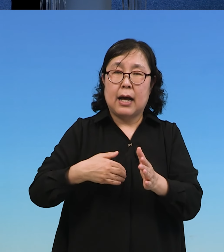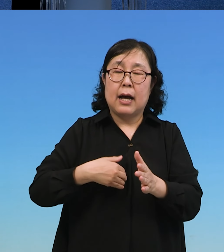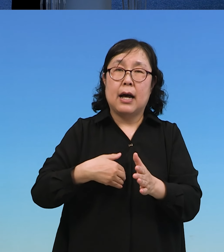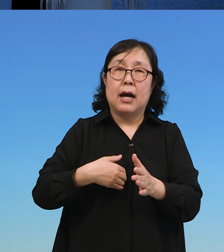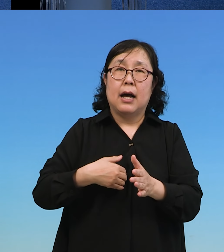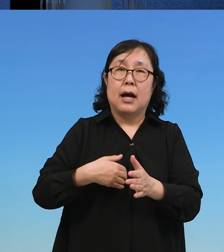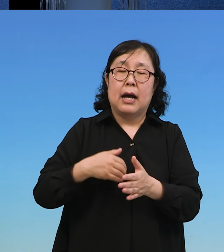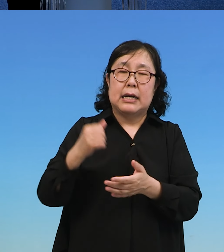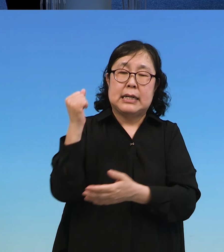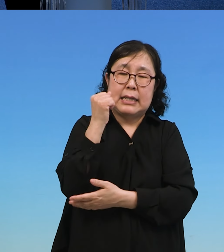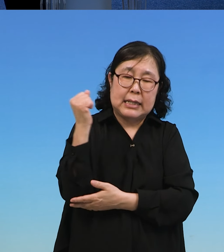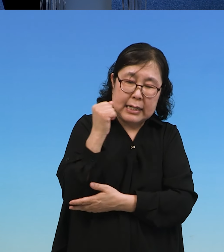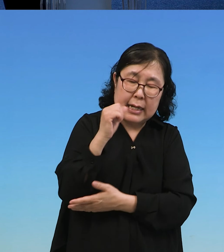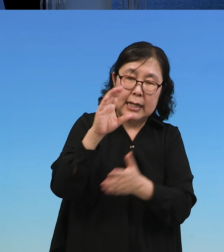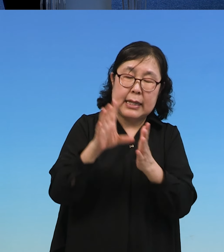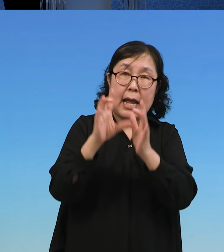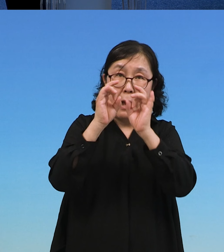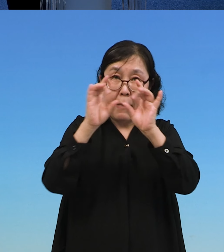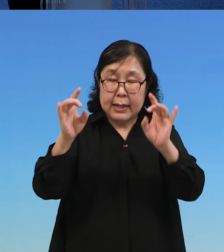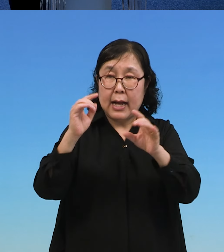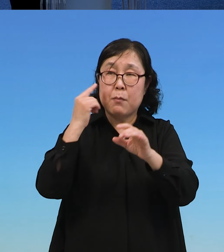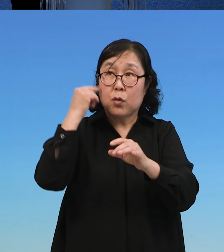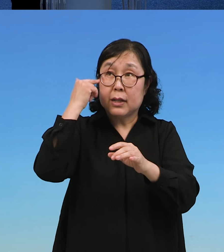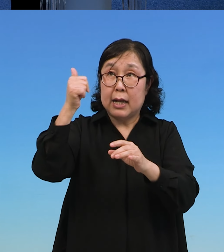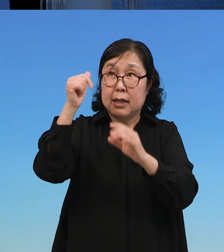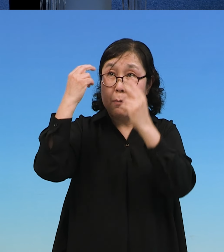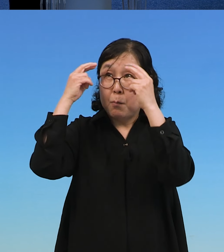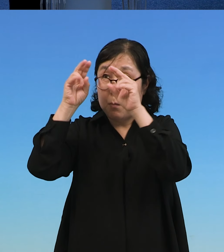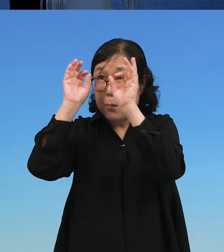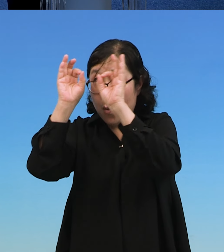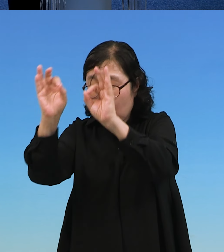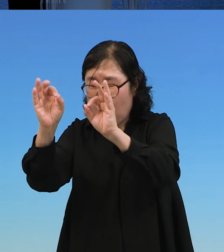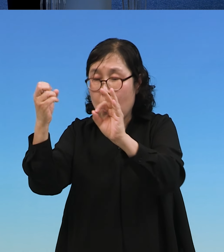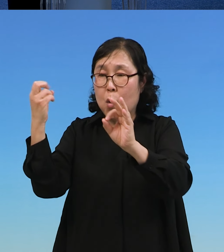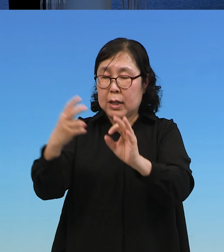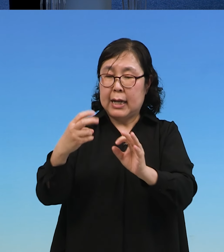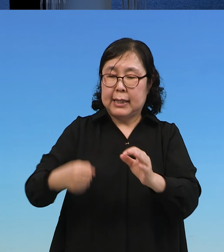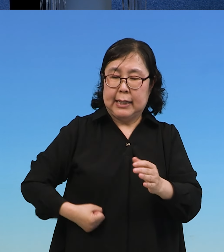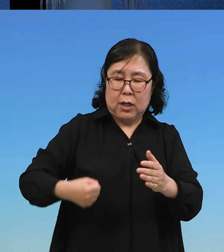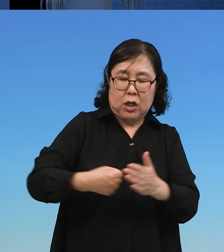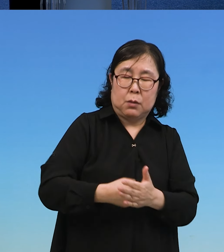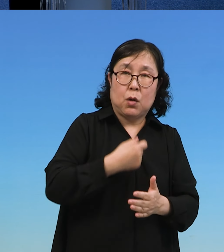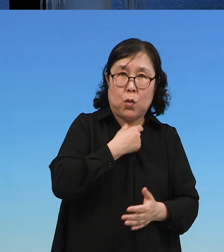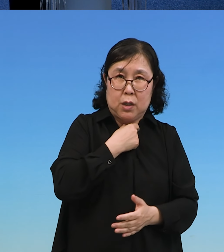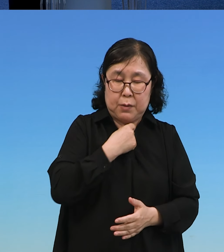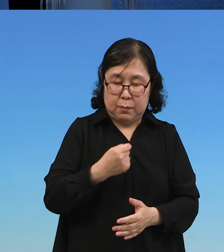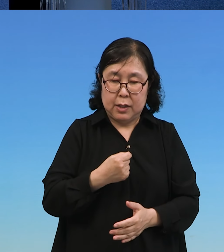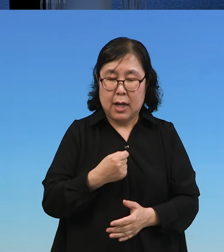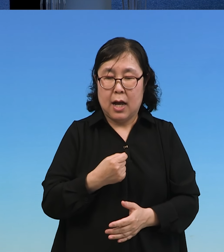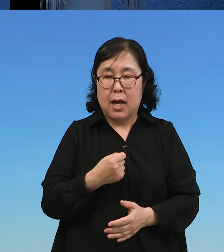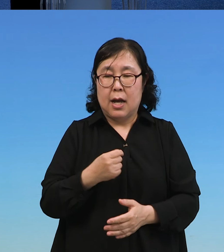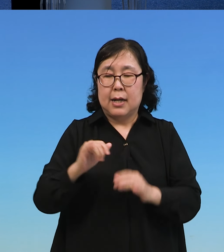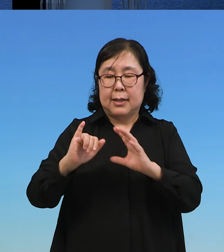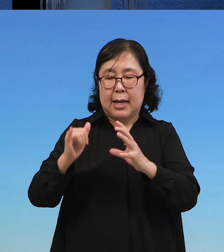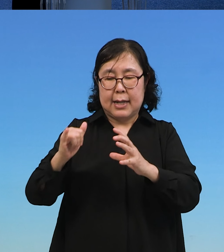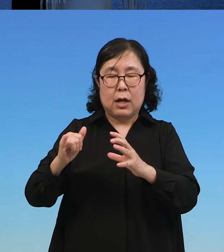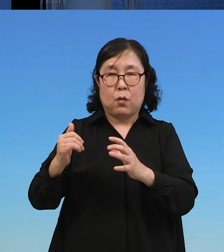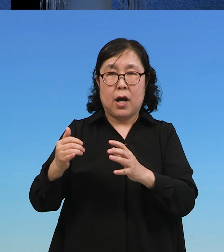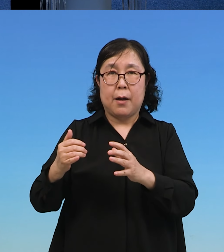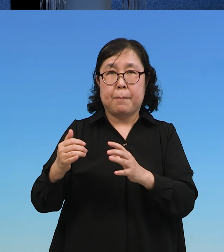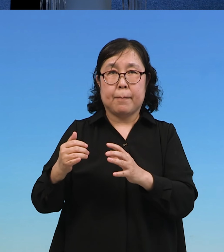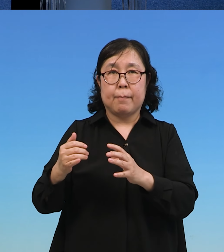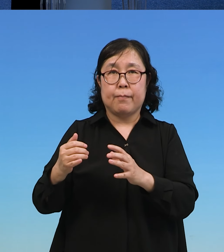다잡고 싶습니다. 저 같은 청년들을 위해서라도 절대 쓰러지지 마시고 타협하지